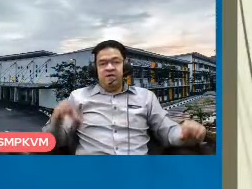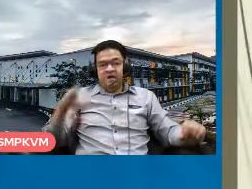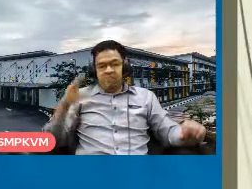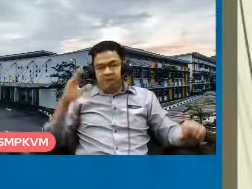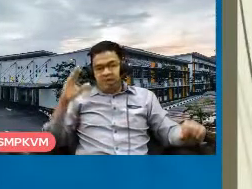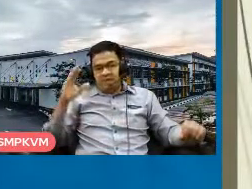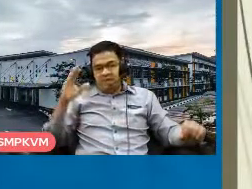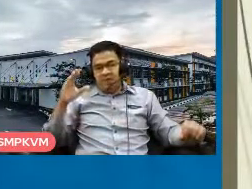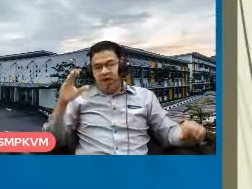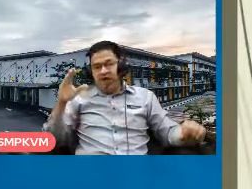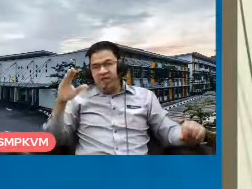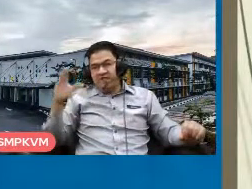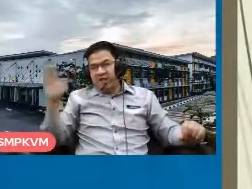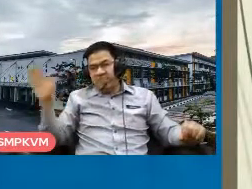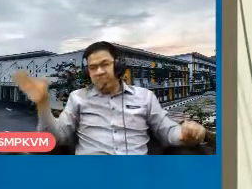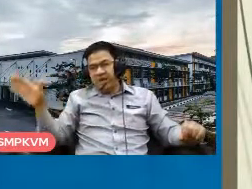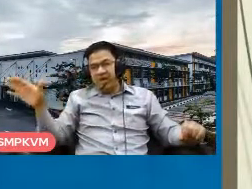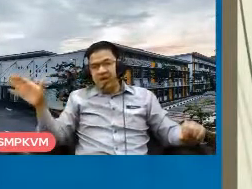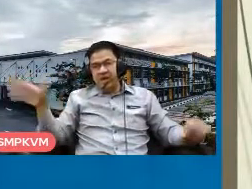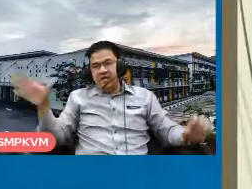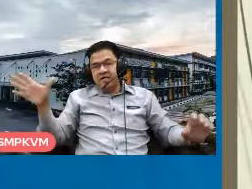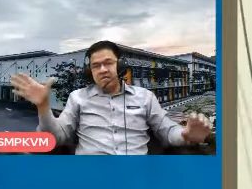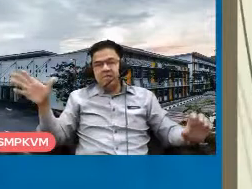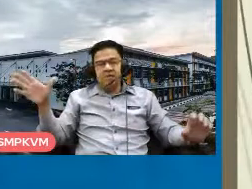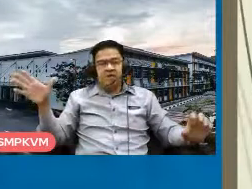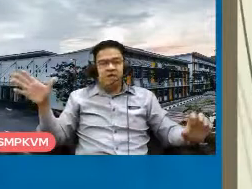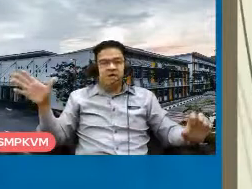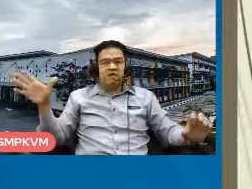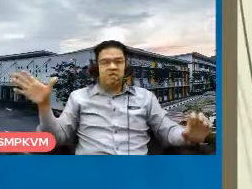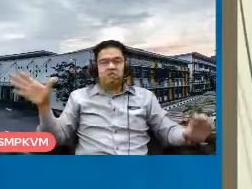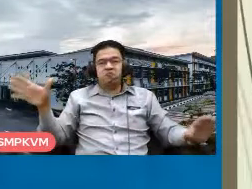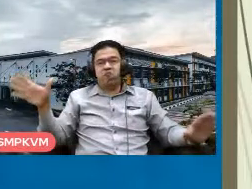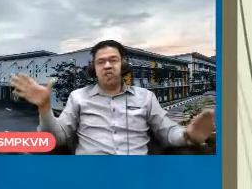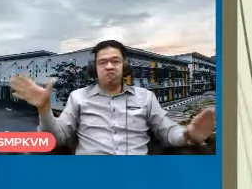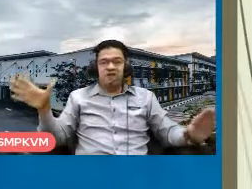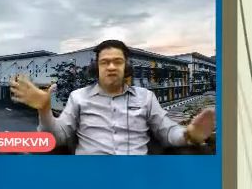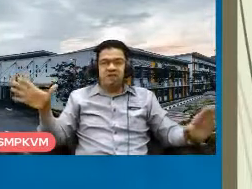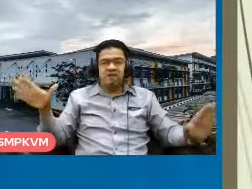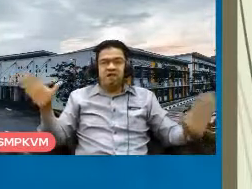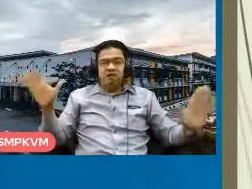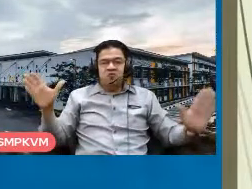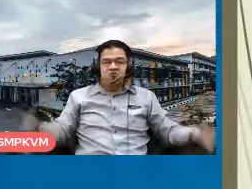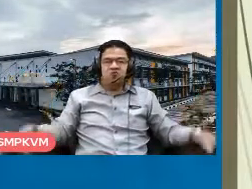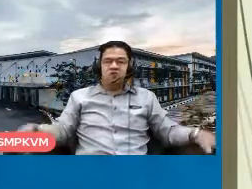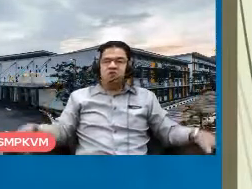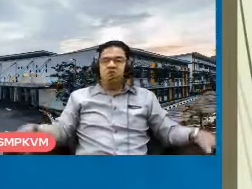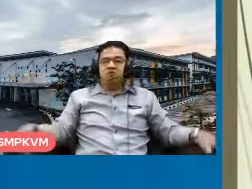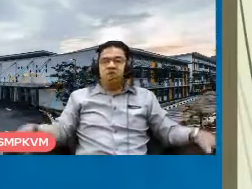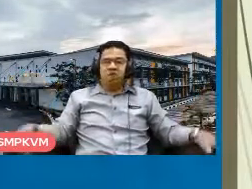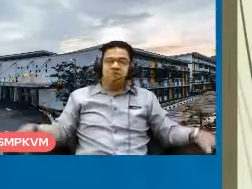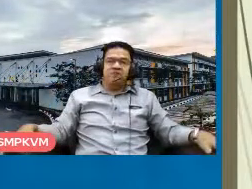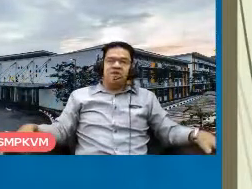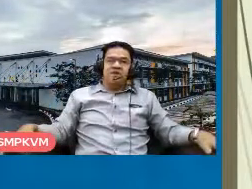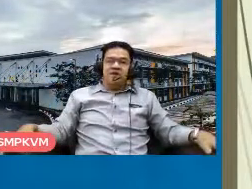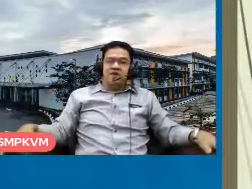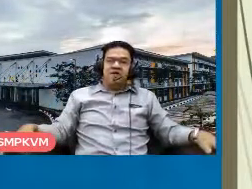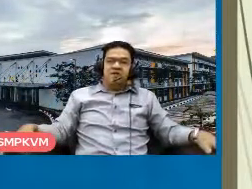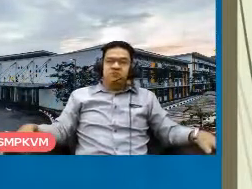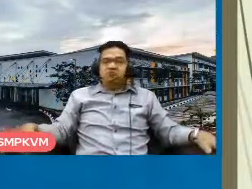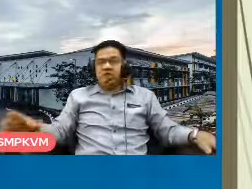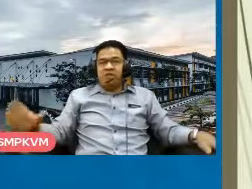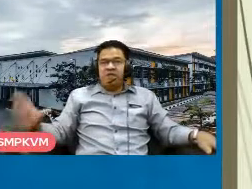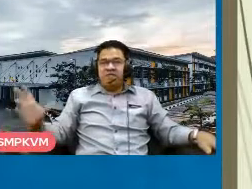ada I pada awal sampailah ke peka seluruh hanya saya share untuk unit Club